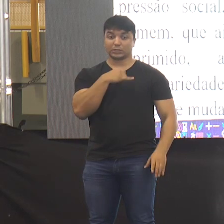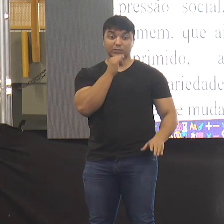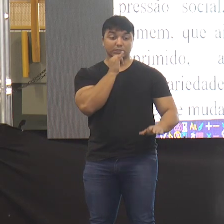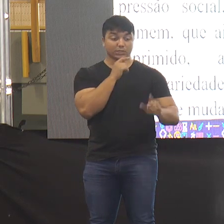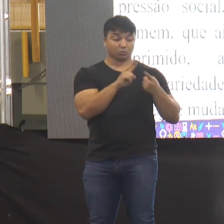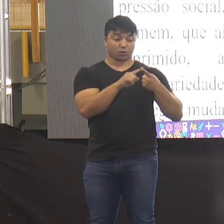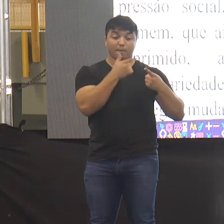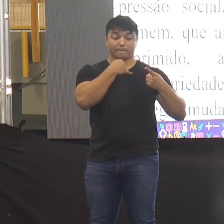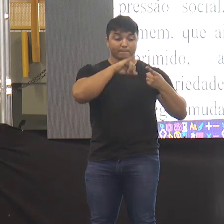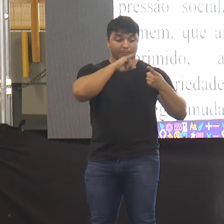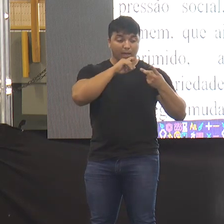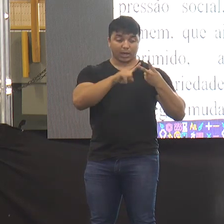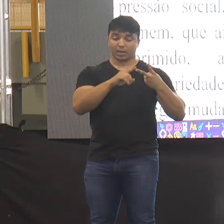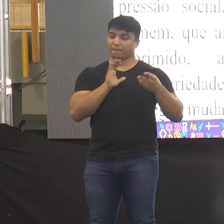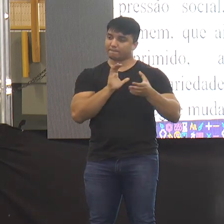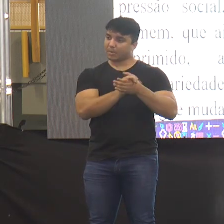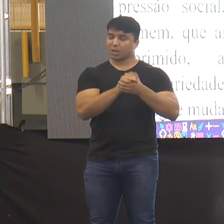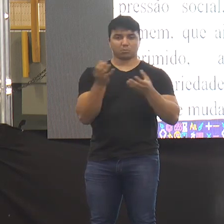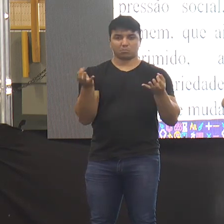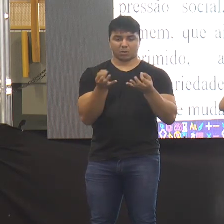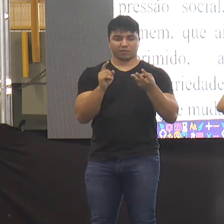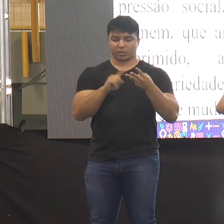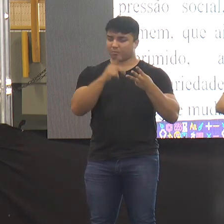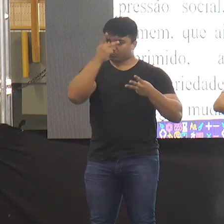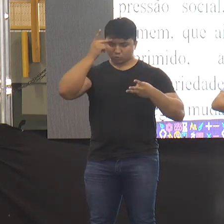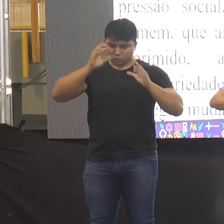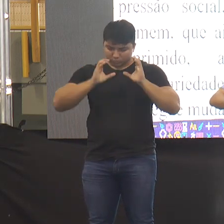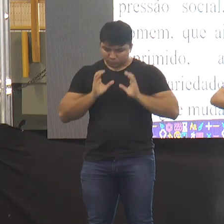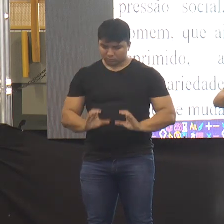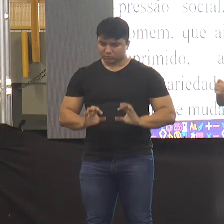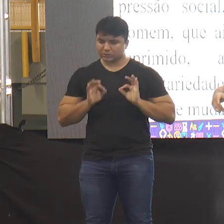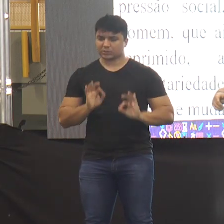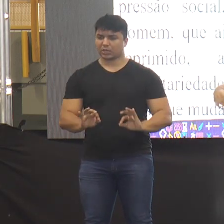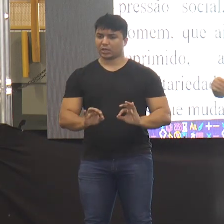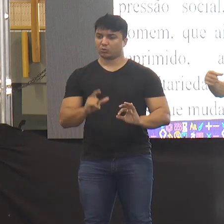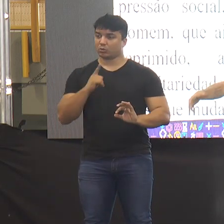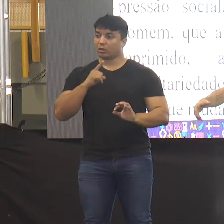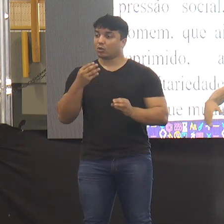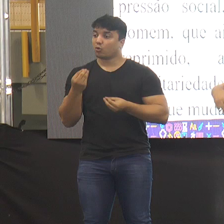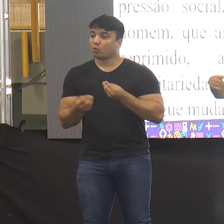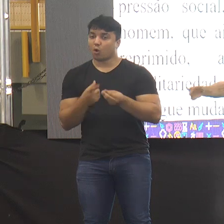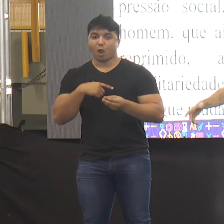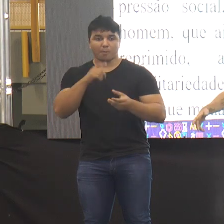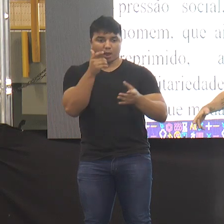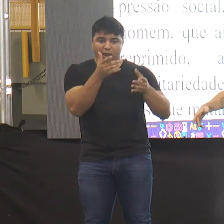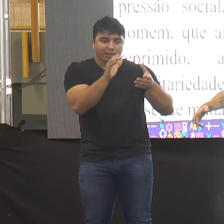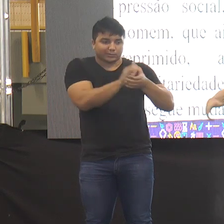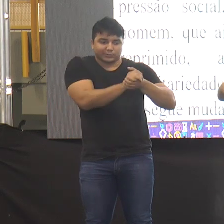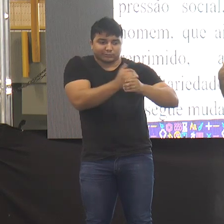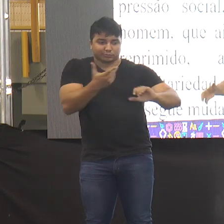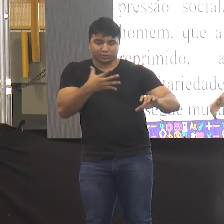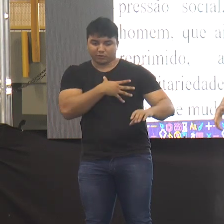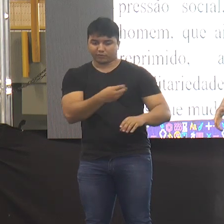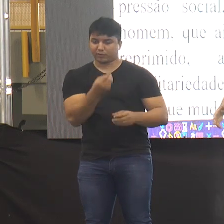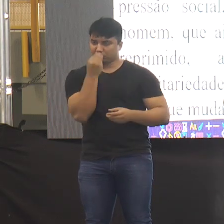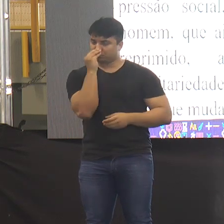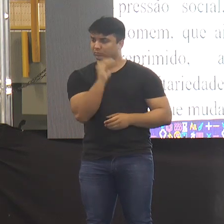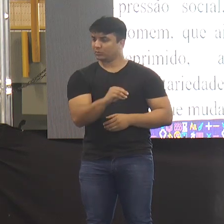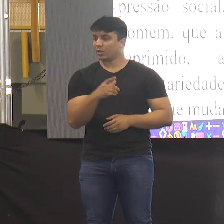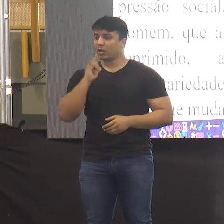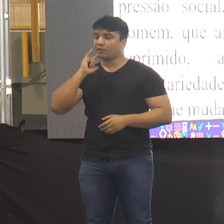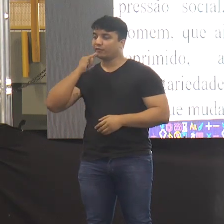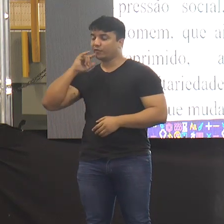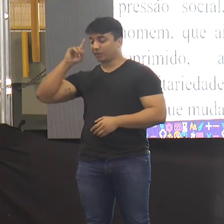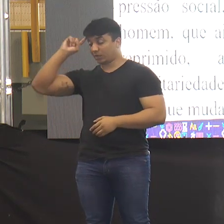exemplo de marido, um exemplo de cidadão, e termina largando a mulher, largando a filha, virando alcoólatra